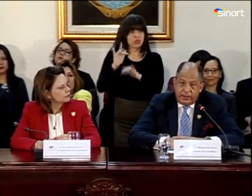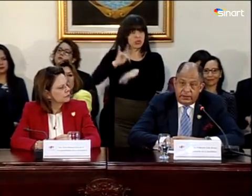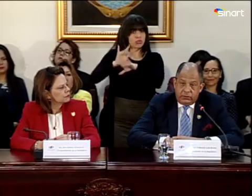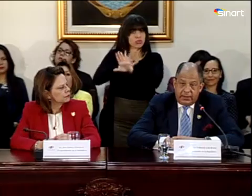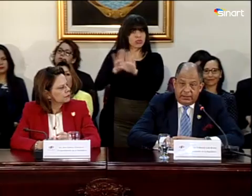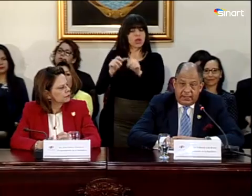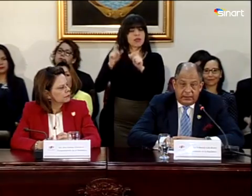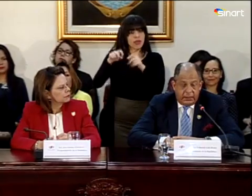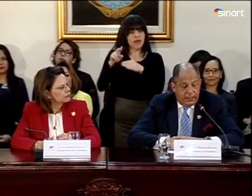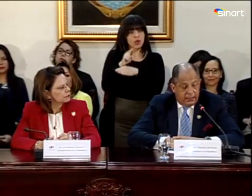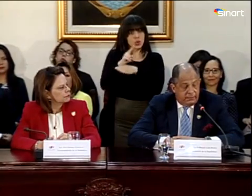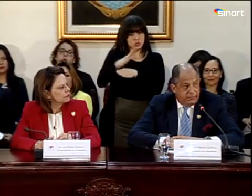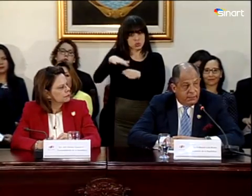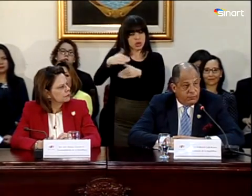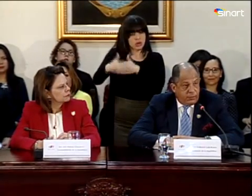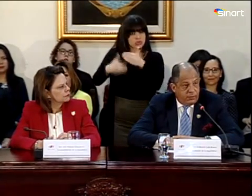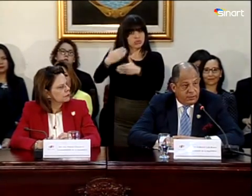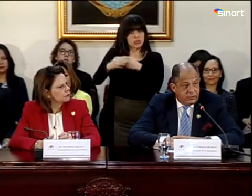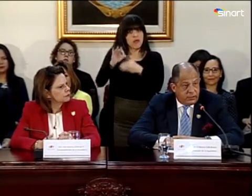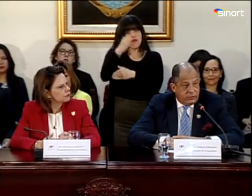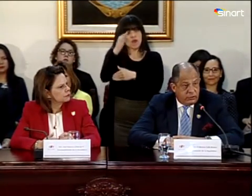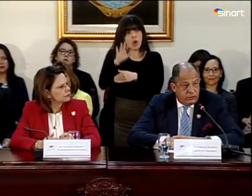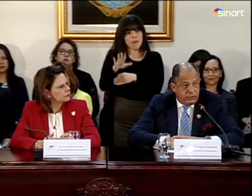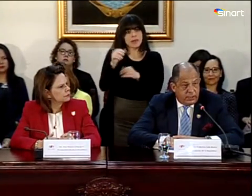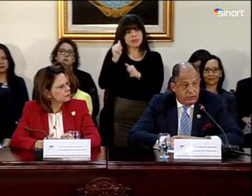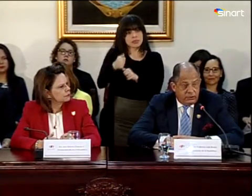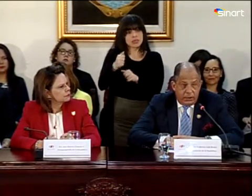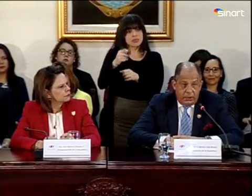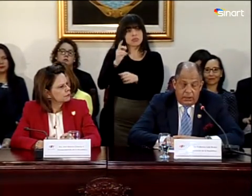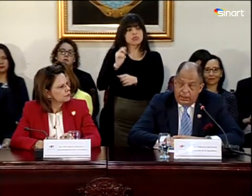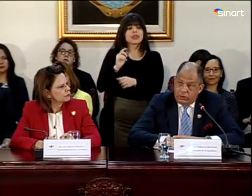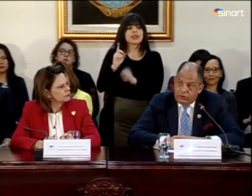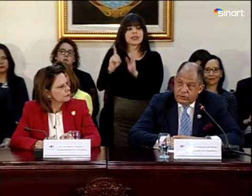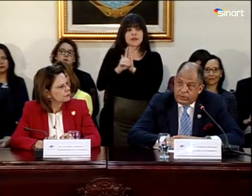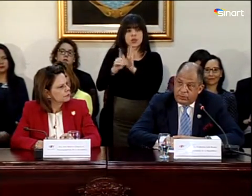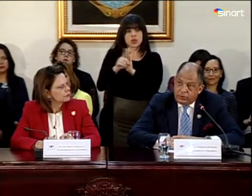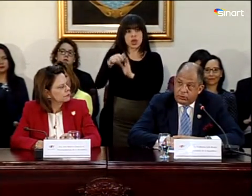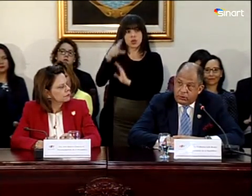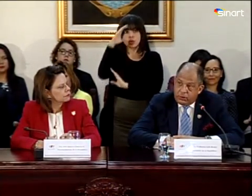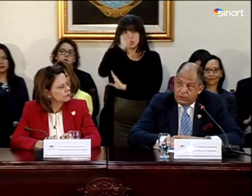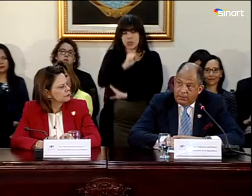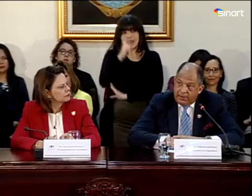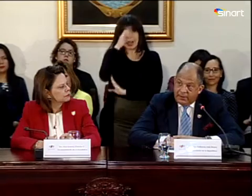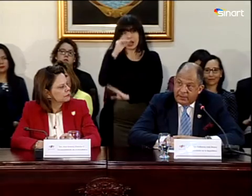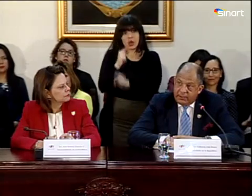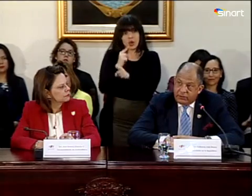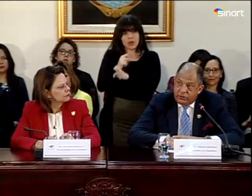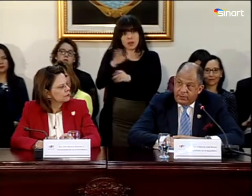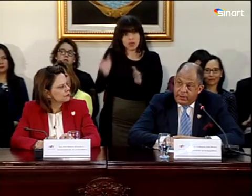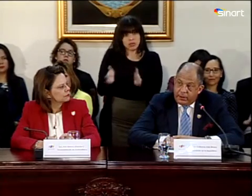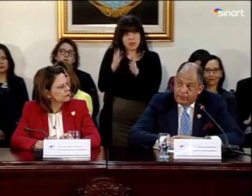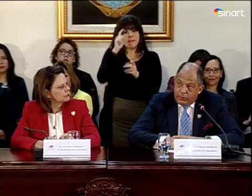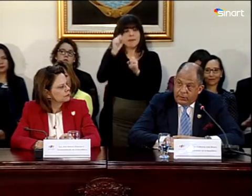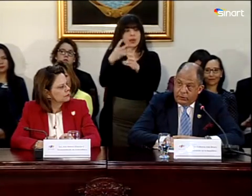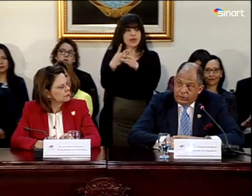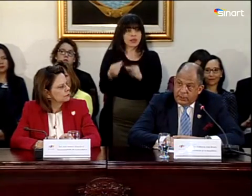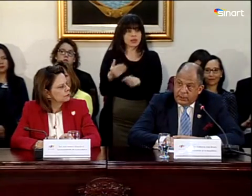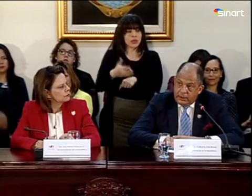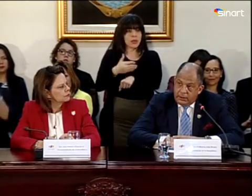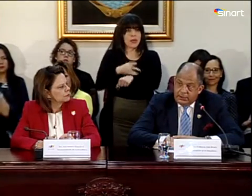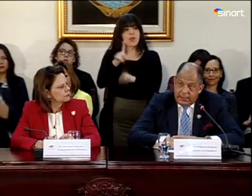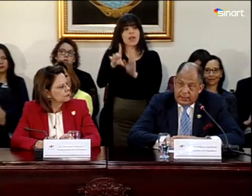y deberían ser utilizadas en la forma como las señoras y señores diputados lo consideren oportuno para avanzar y resolver por medio